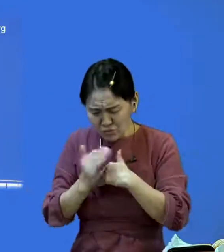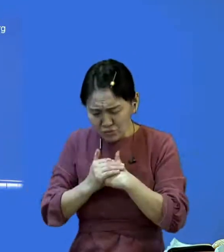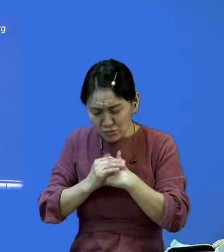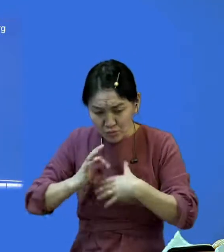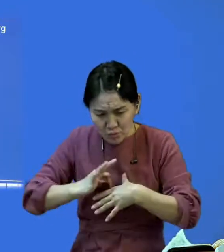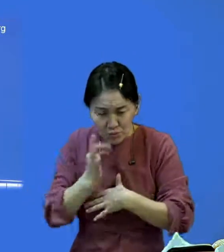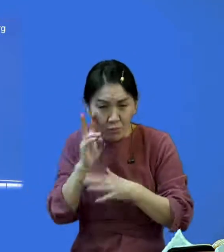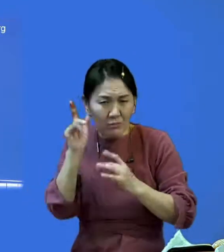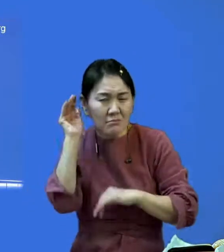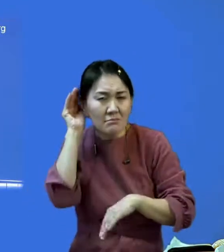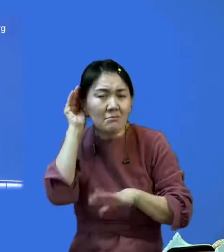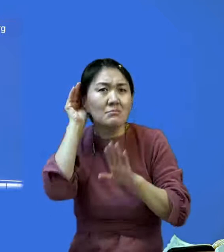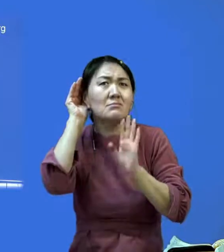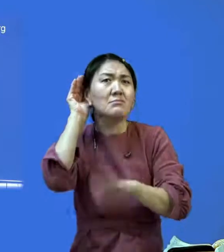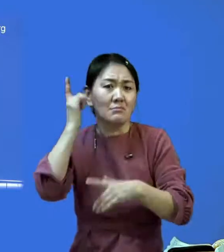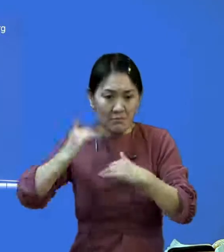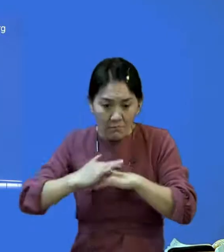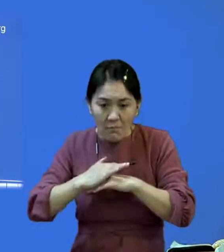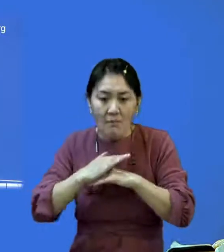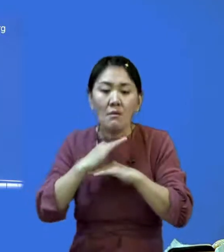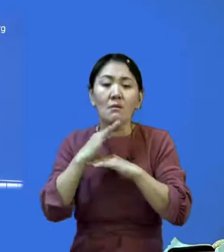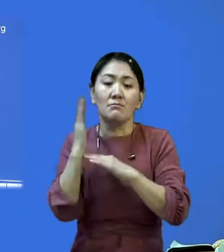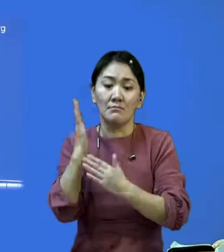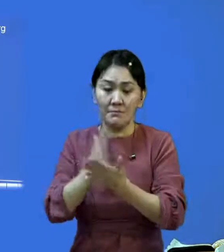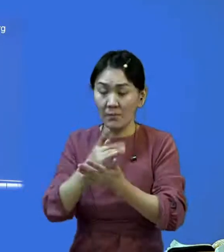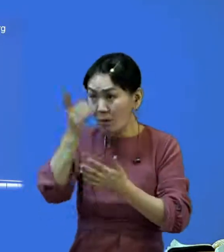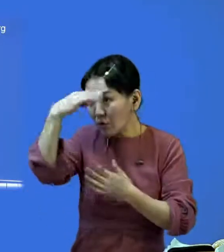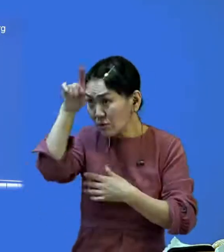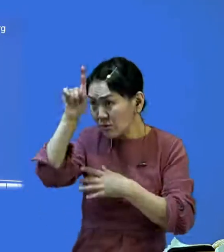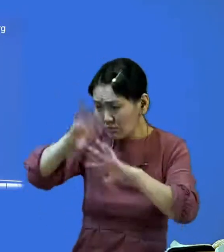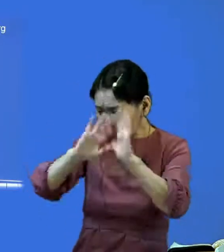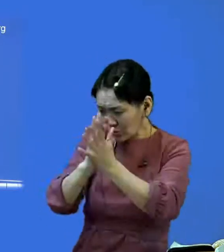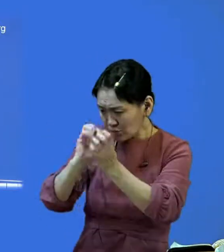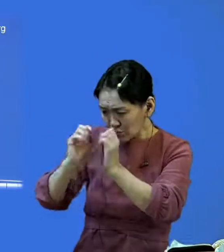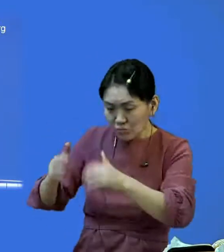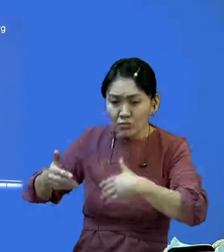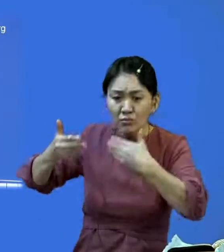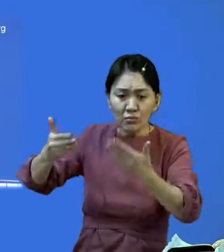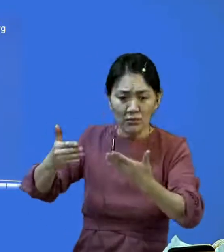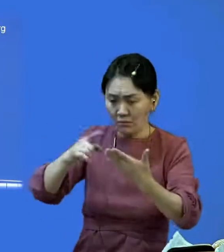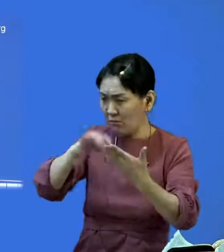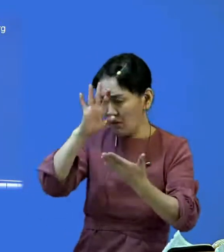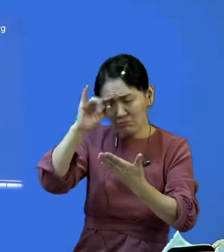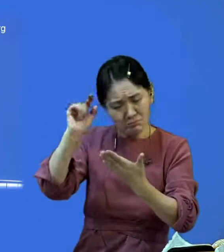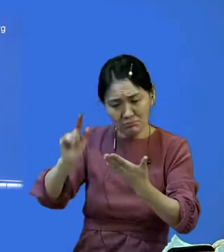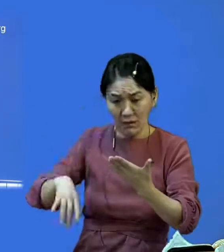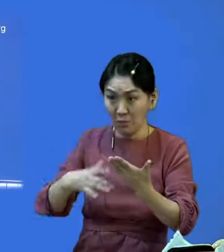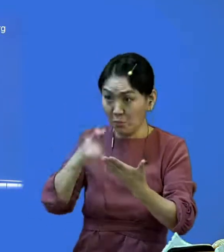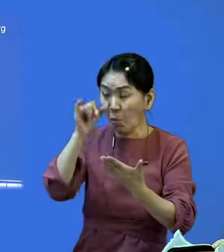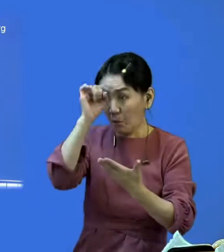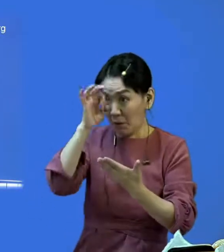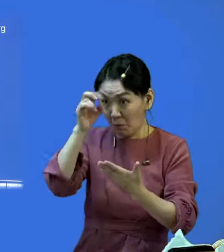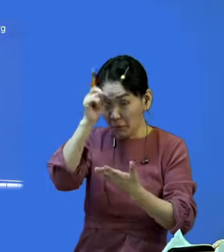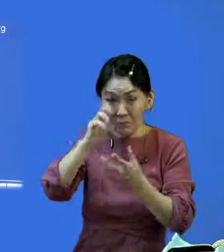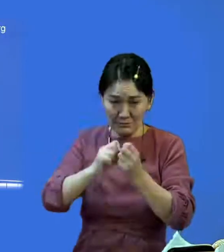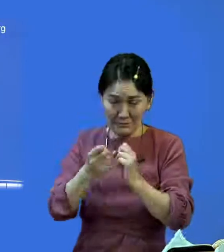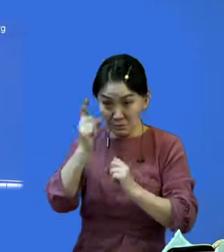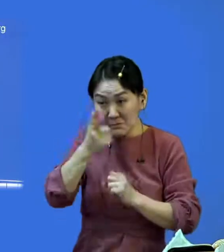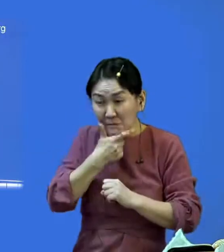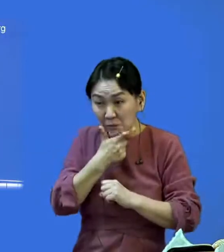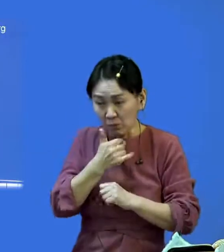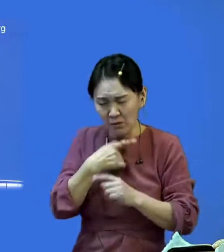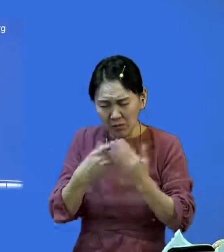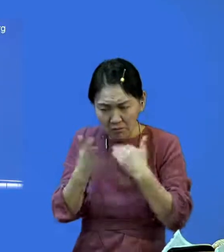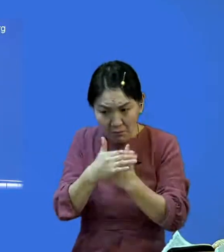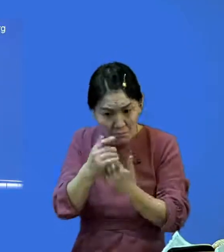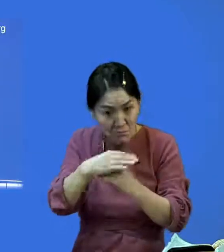сүнс үгийг сонсоод амилсан байна. Энэ бурхны хийж байгаа ажил гайхах юм юу байгаа юм? Бурхан түүний хийж чадахгүй гэж